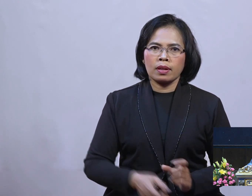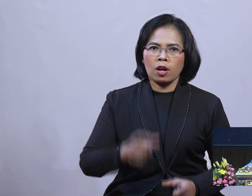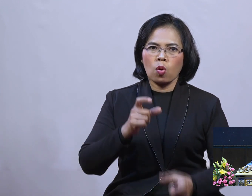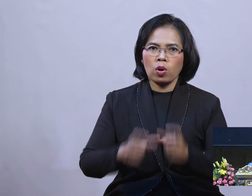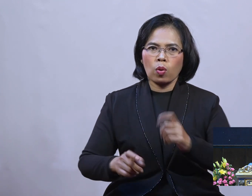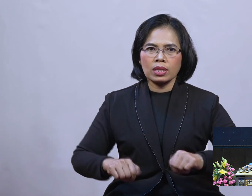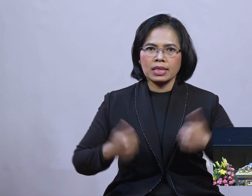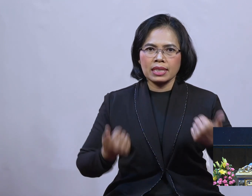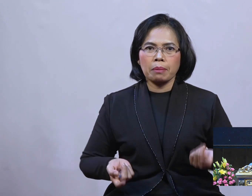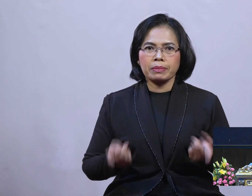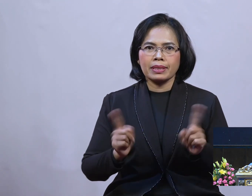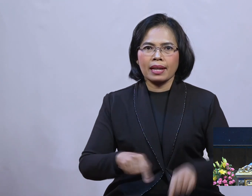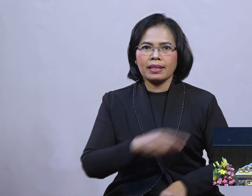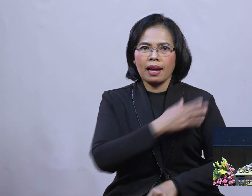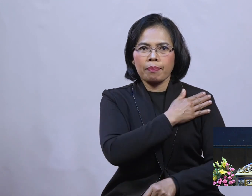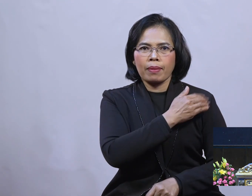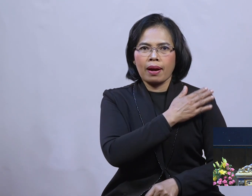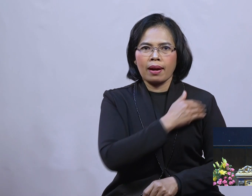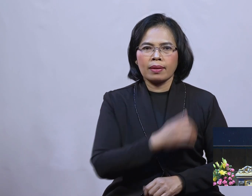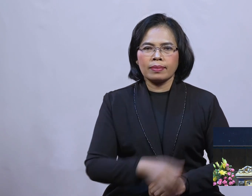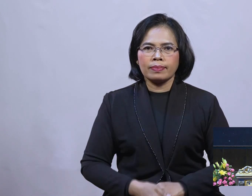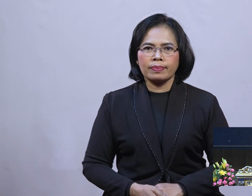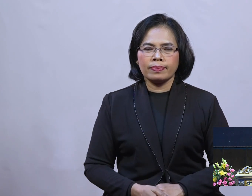Hai orang-orang yang siap jadi